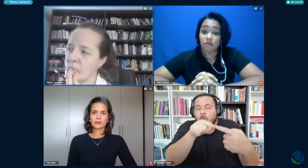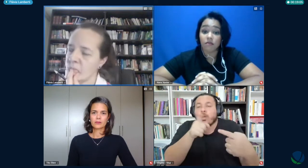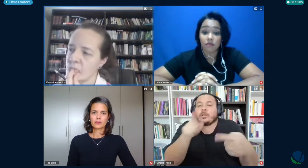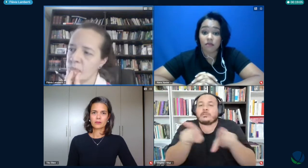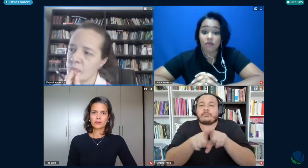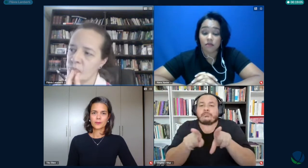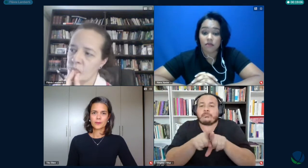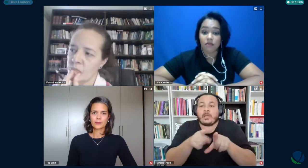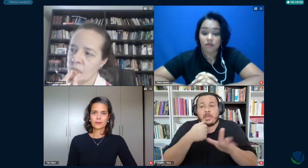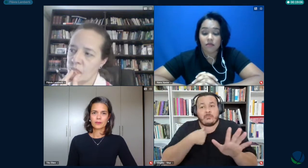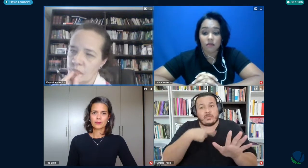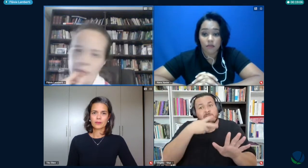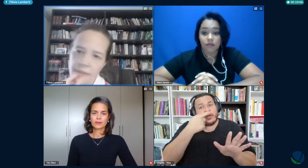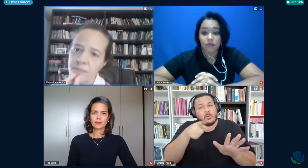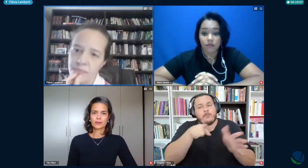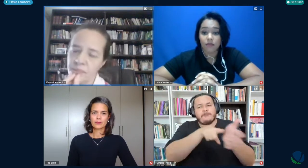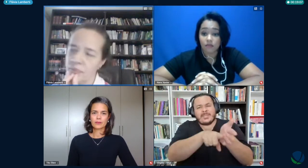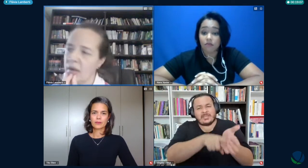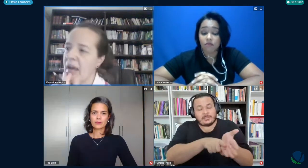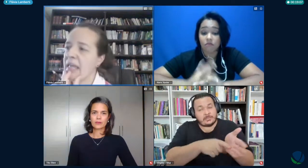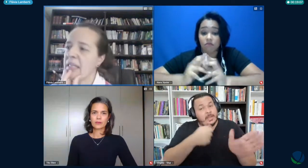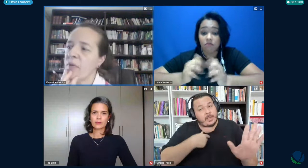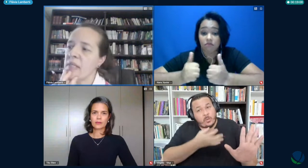Né? Né?